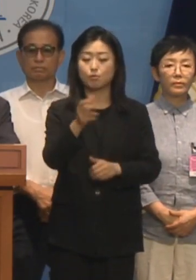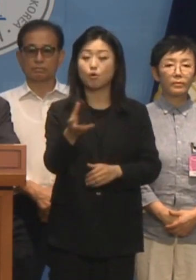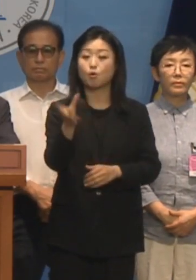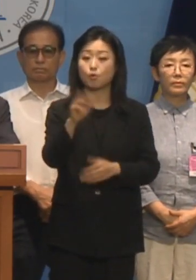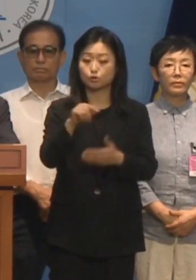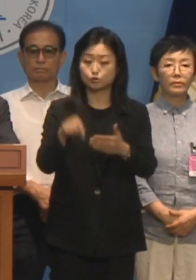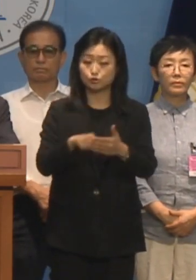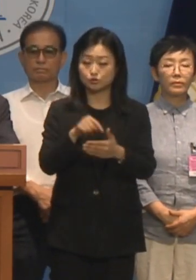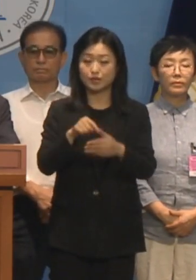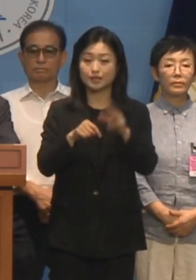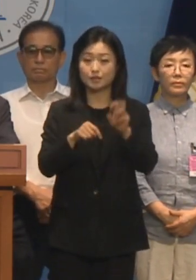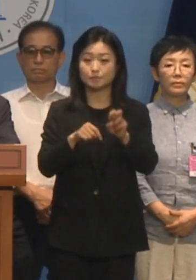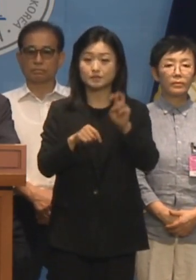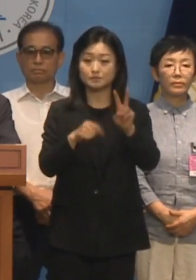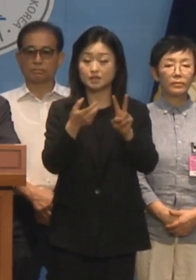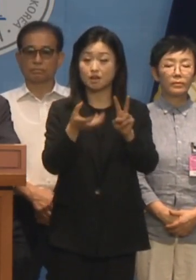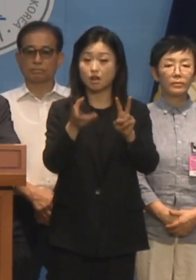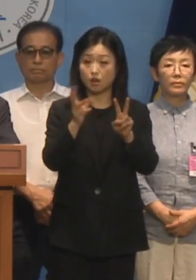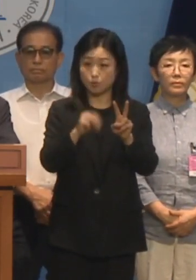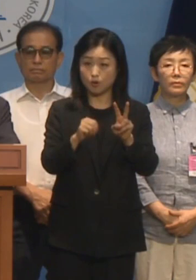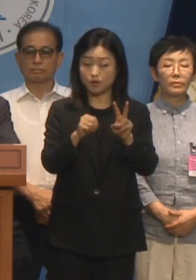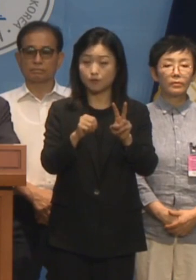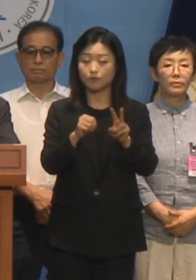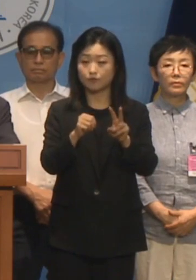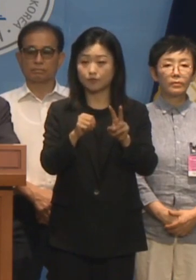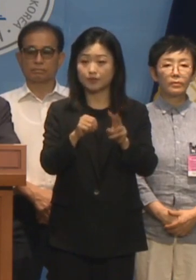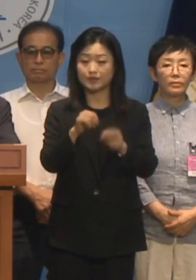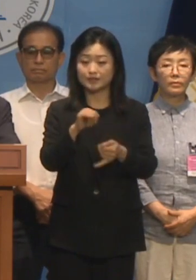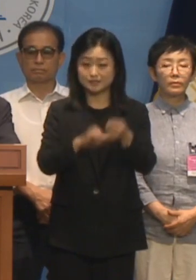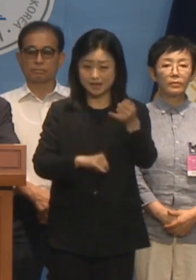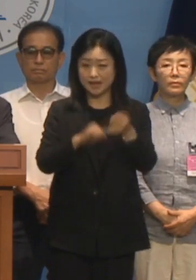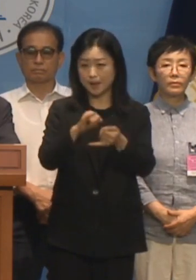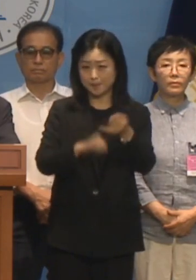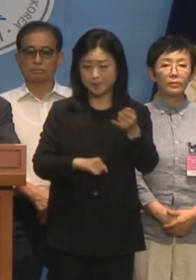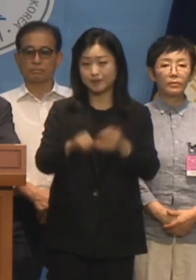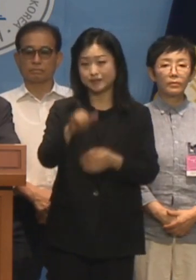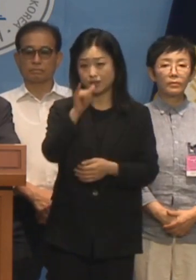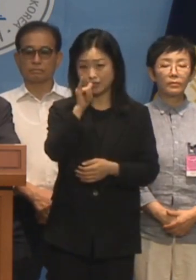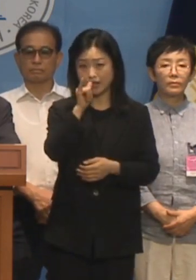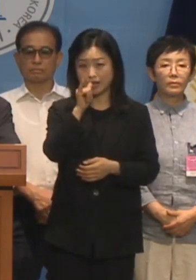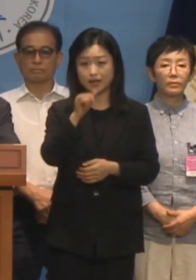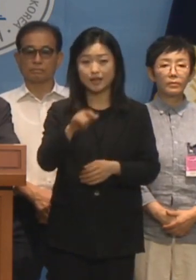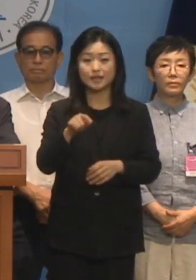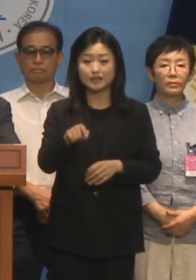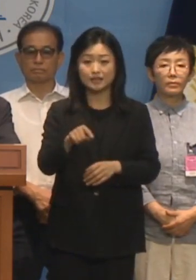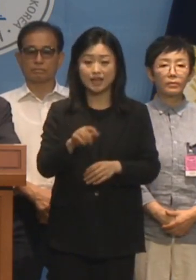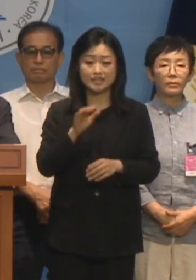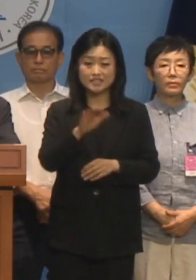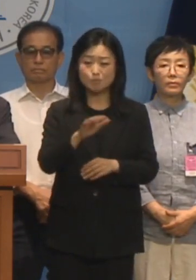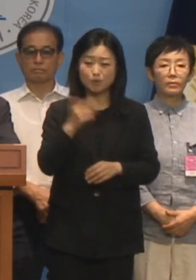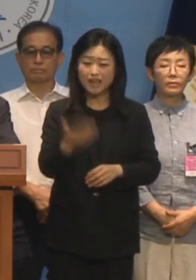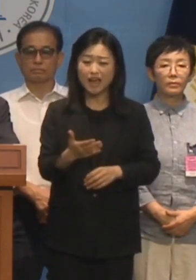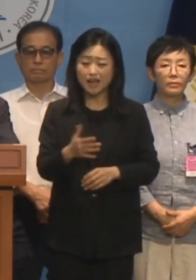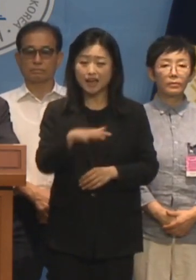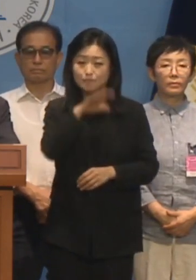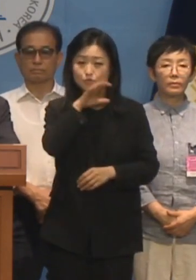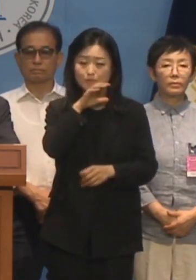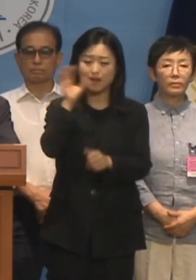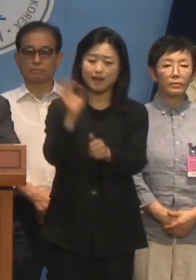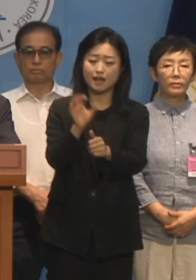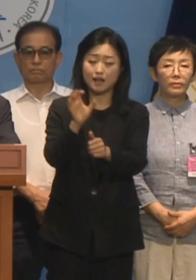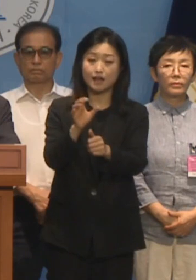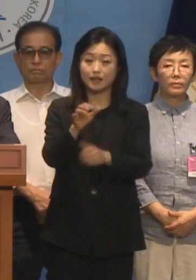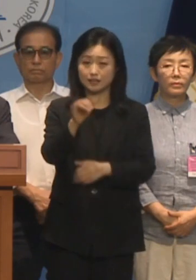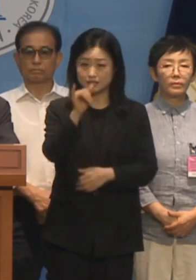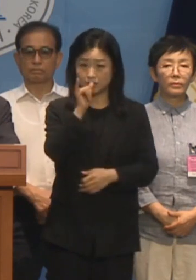중 32억 원을 이상을 체납했다고 지적합니다. 그게 민주진보냐? 이런 비난과 조롱의